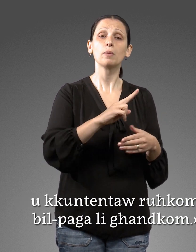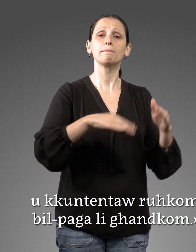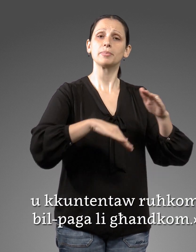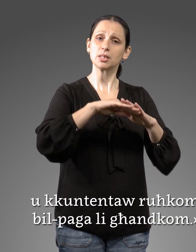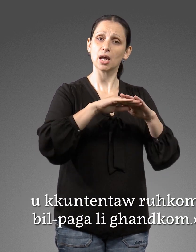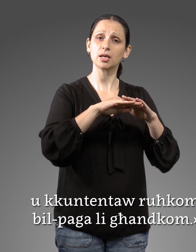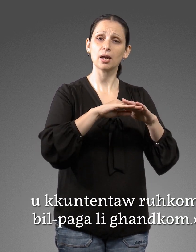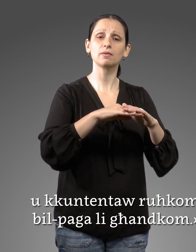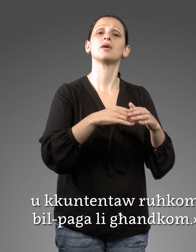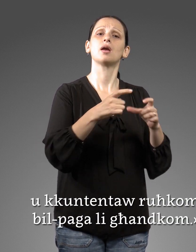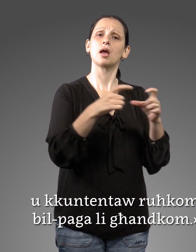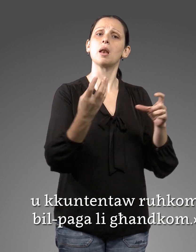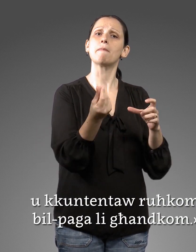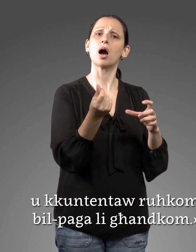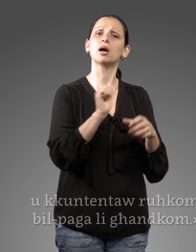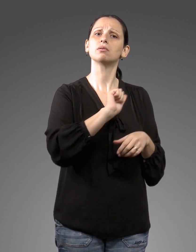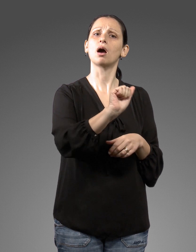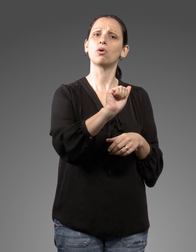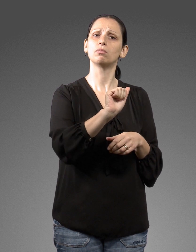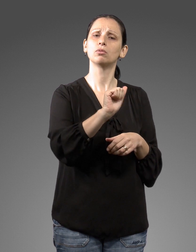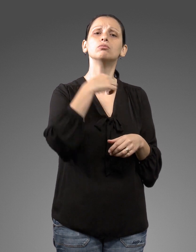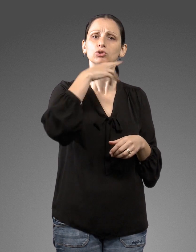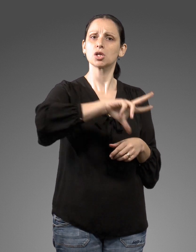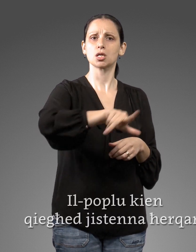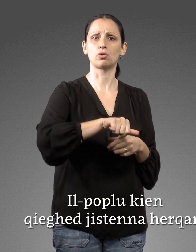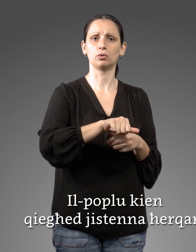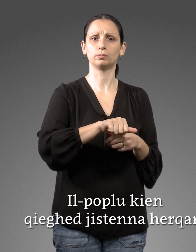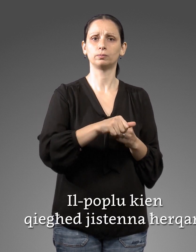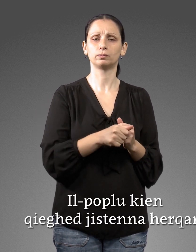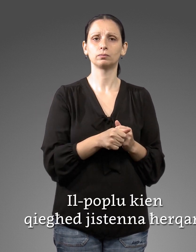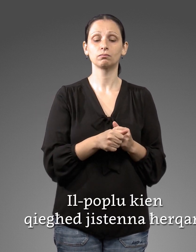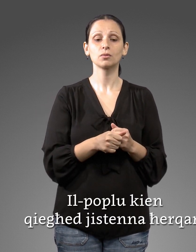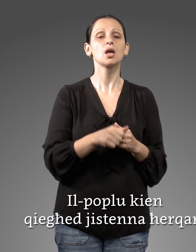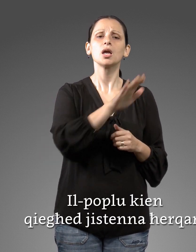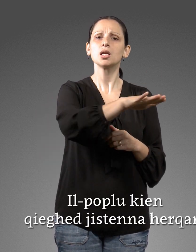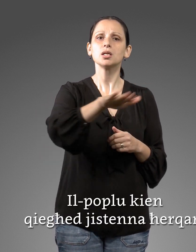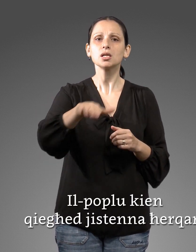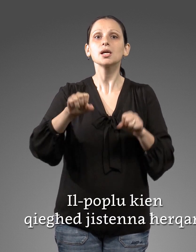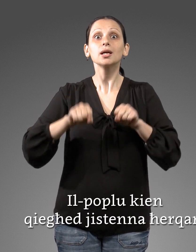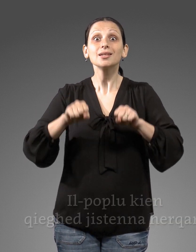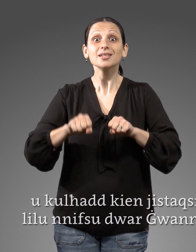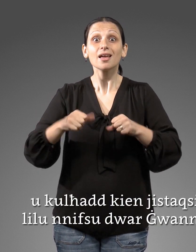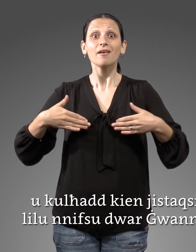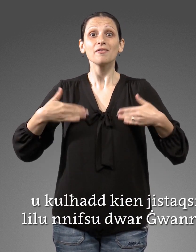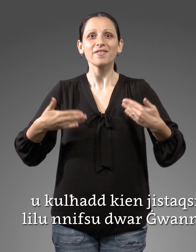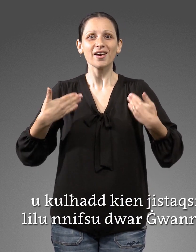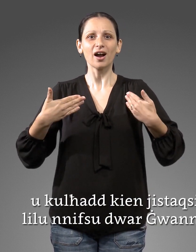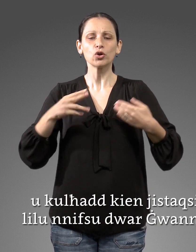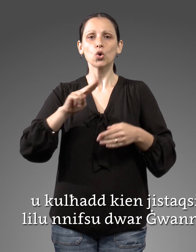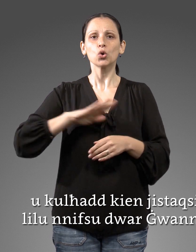Bil-paga lijantkom Il-poplu kin jiet jistanna ħerqan Ukulħat kin jistaks